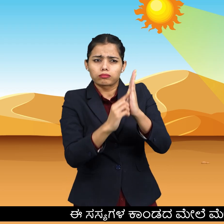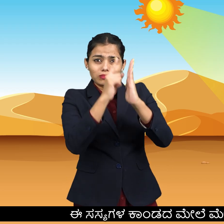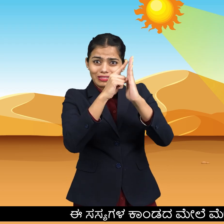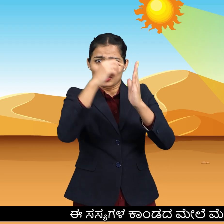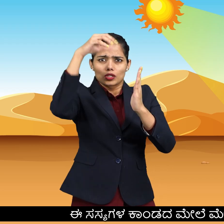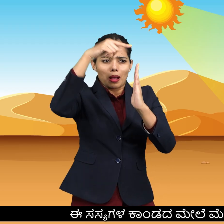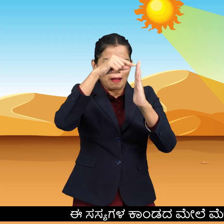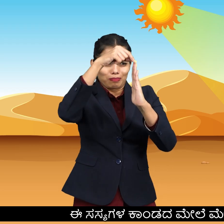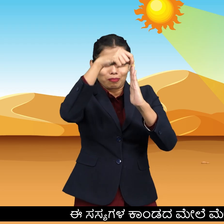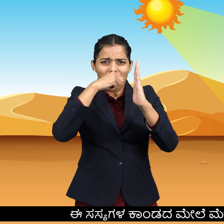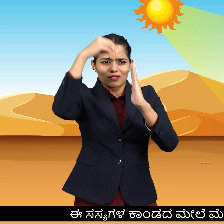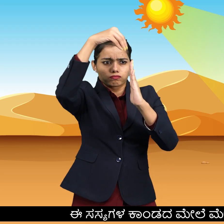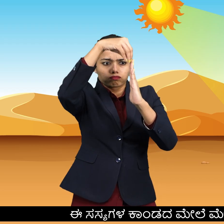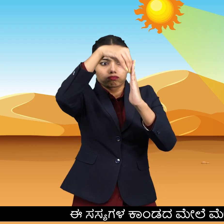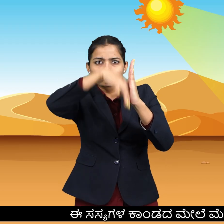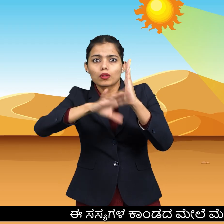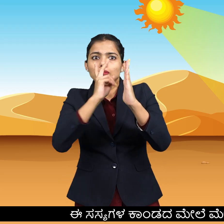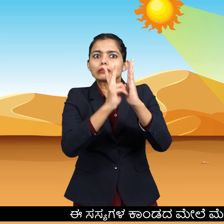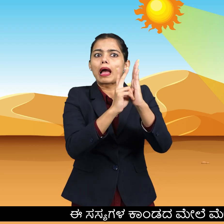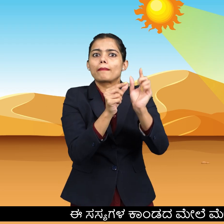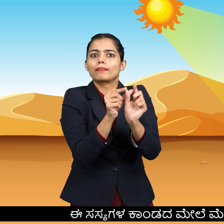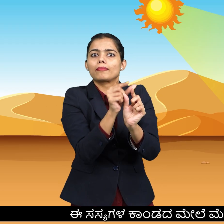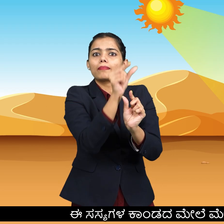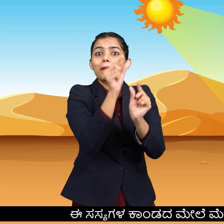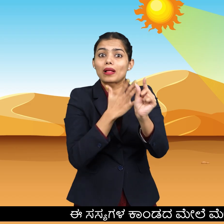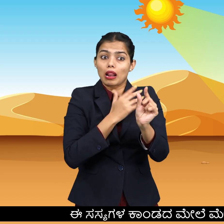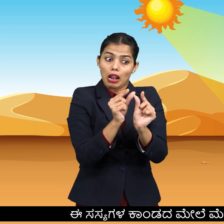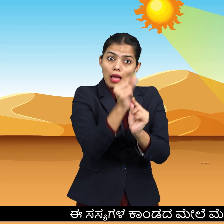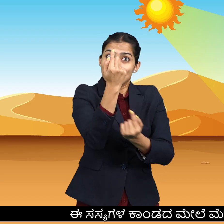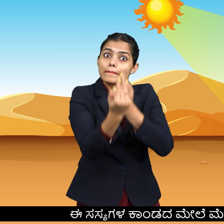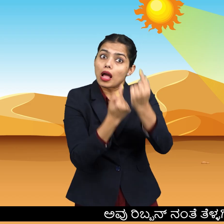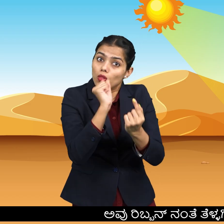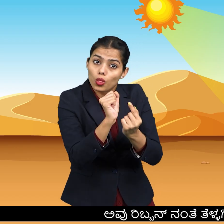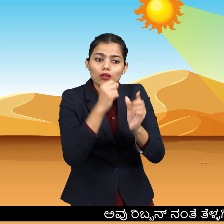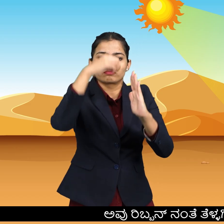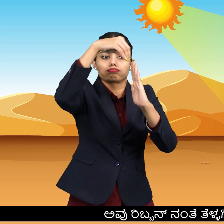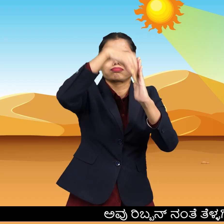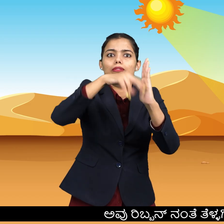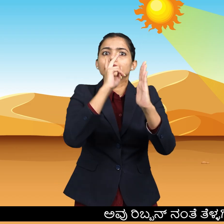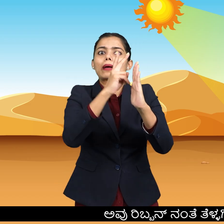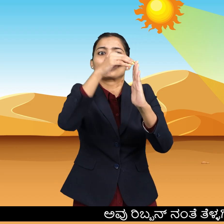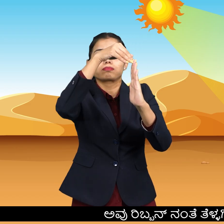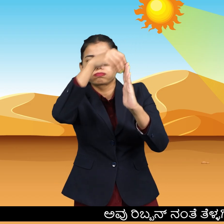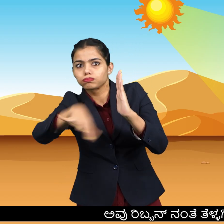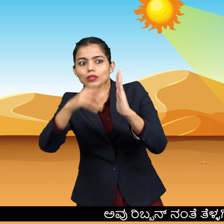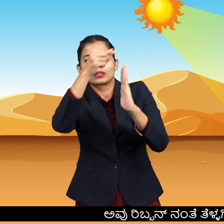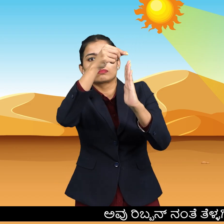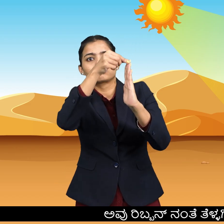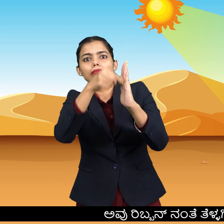ಮೇಲೆ ಮೇಣದ ಪದಾರ್ಥದ ದಪ್ಪ ಪದರವಿದೆ. ಅವು